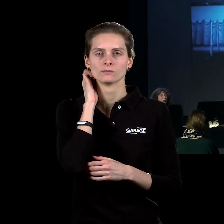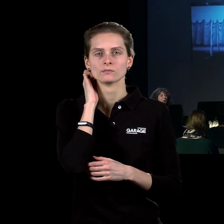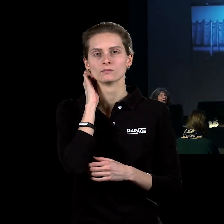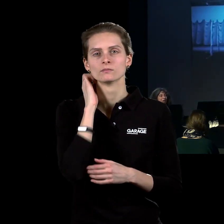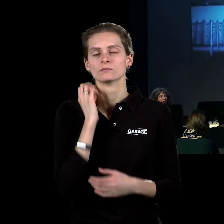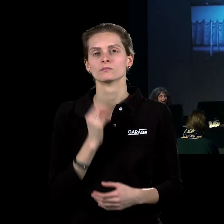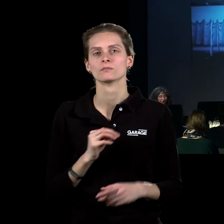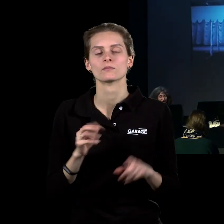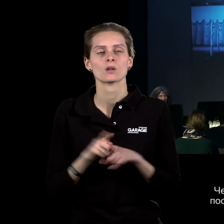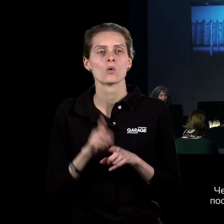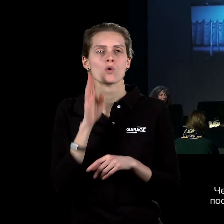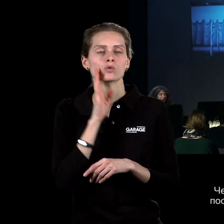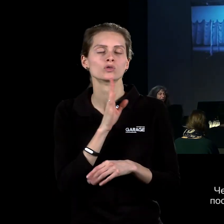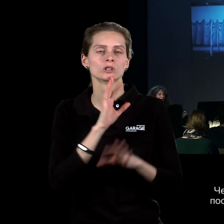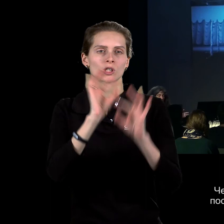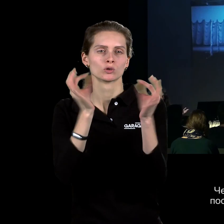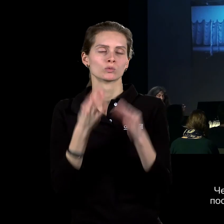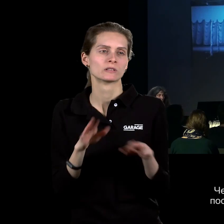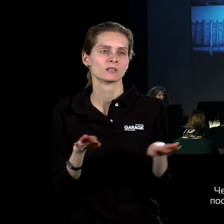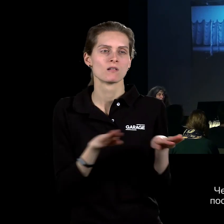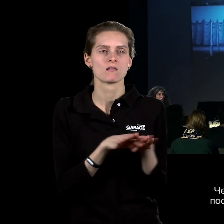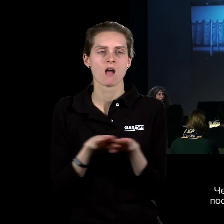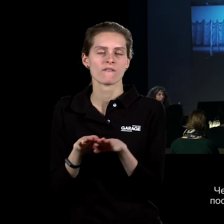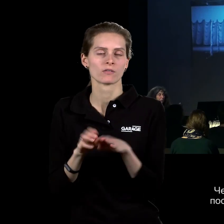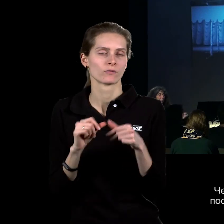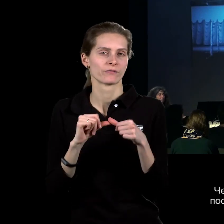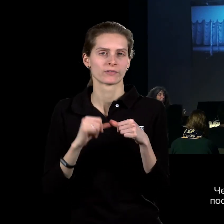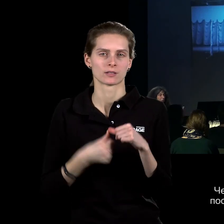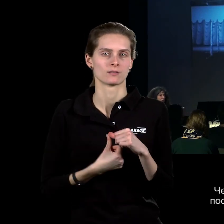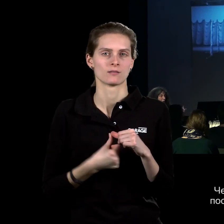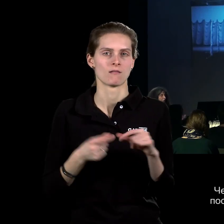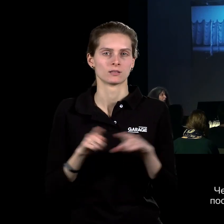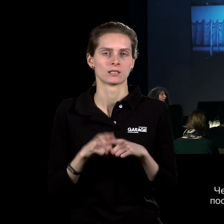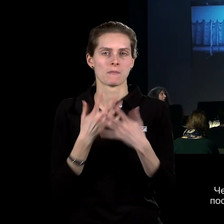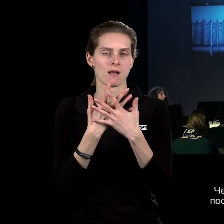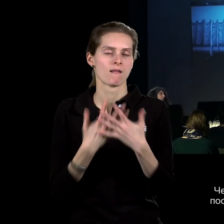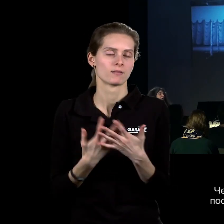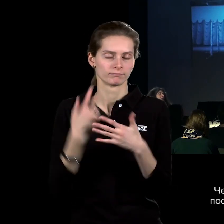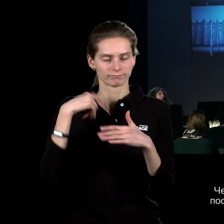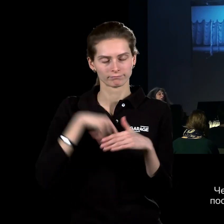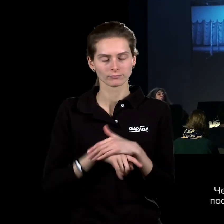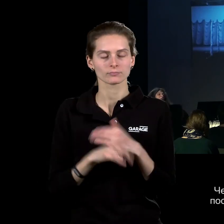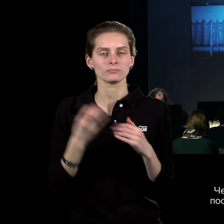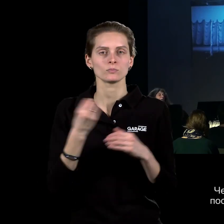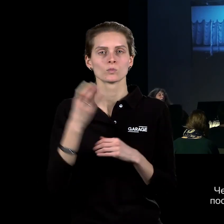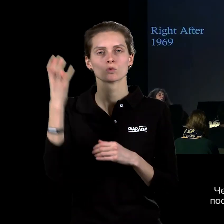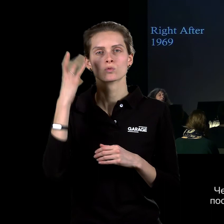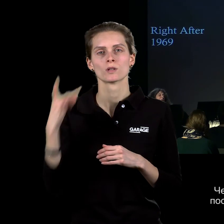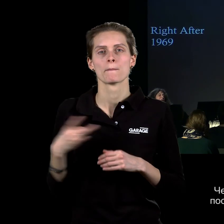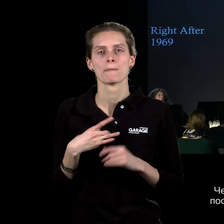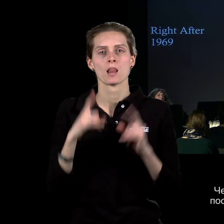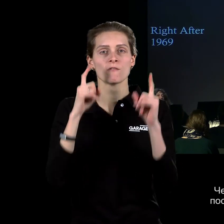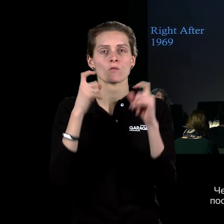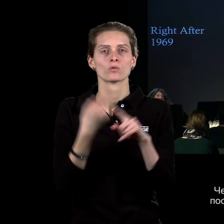искусство положено соотносить. И как бы, любую, как бы, это черно-белые фотографии, это снимки